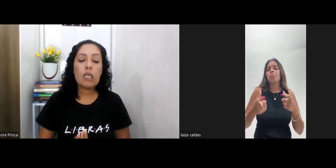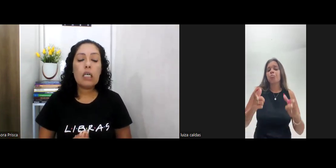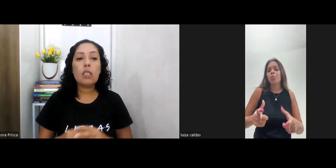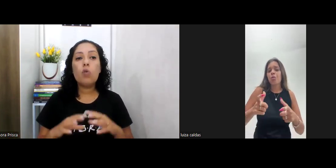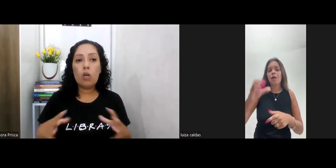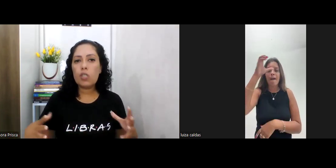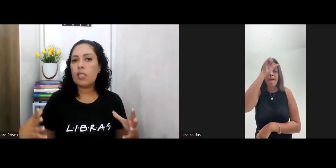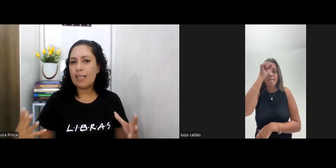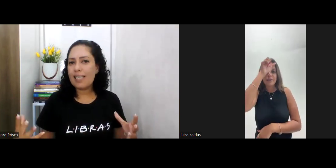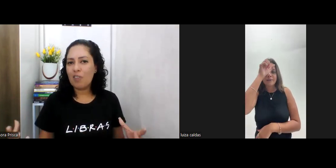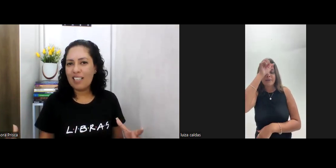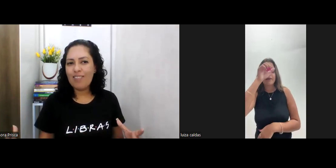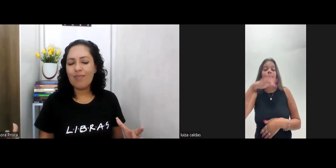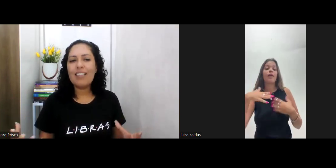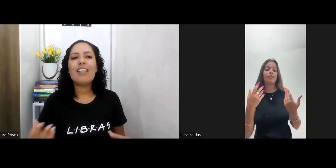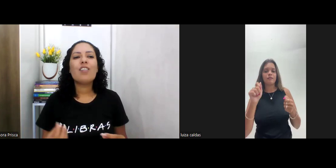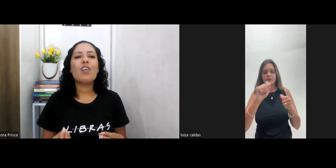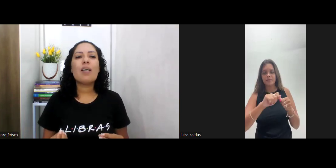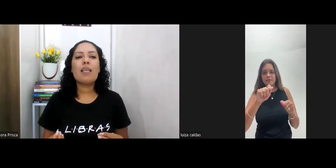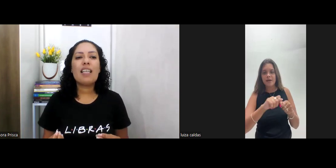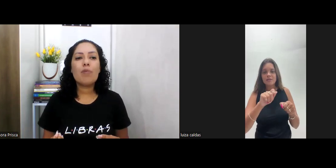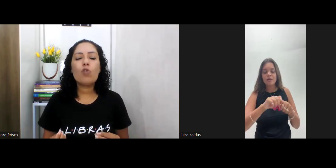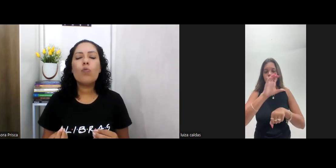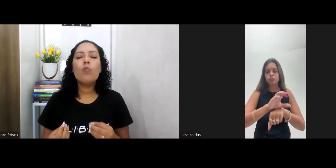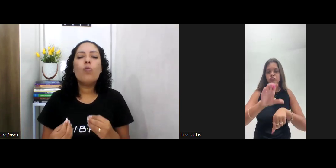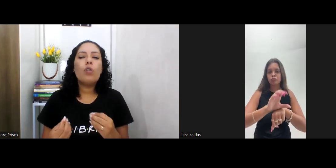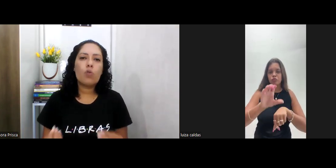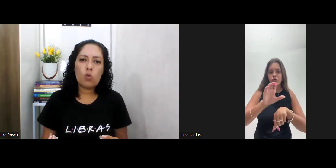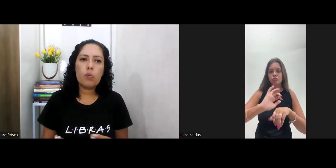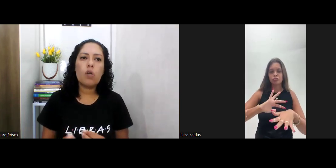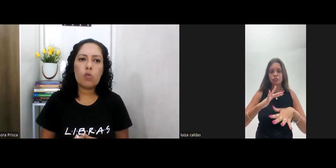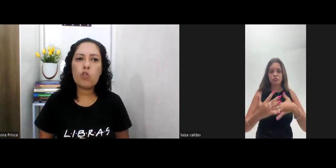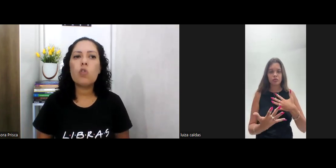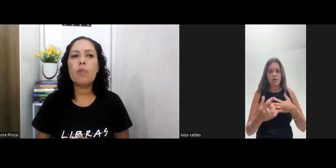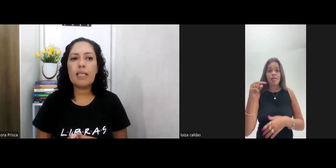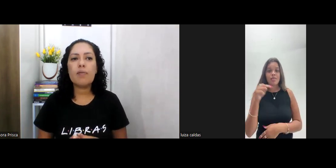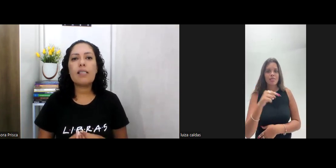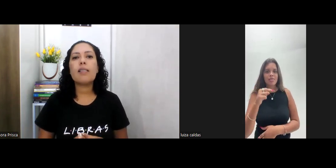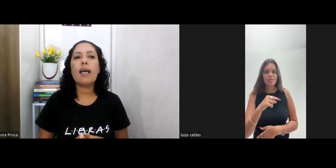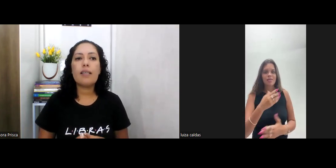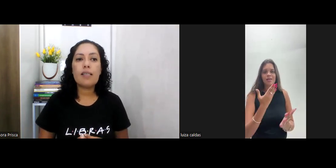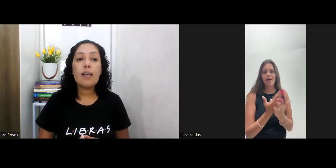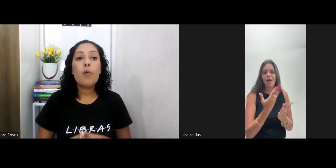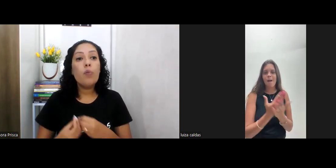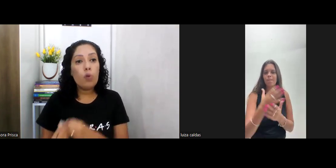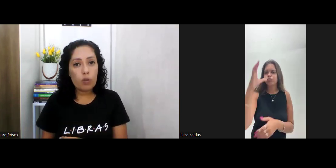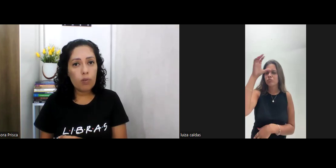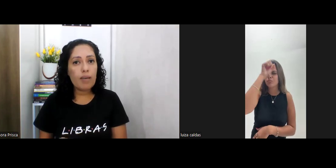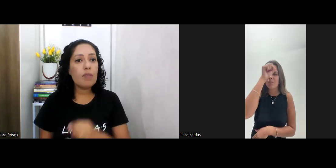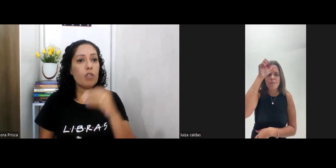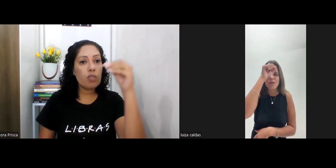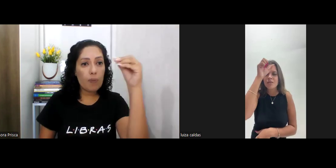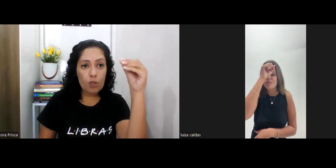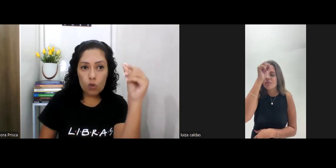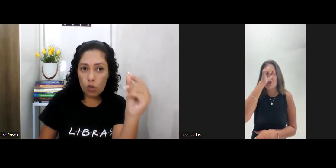Sinais. Então, hoje, nesse aulão, nós aprendemos muito sobre o nosso idioma da língua de sinais. Muito,